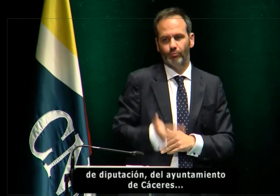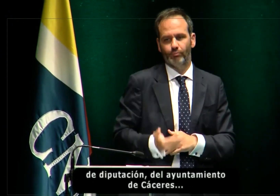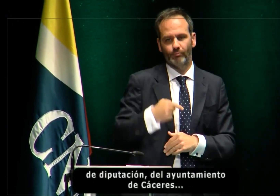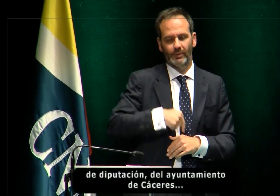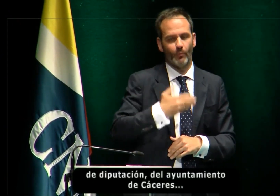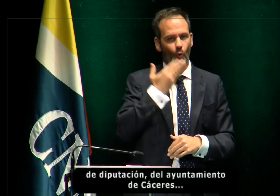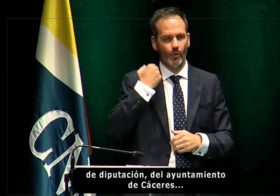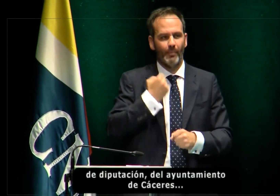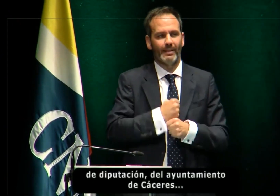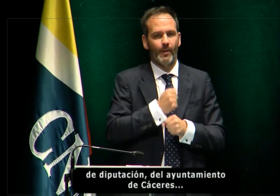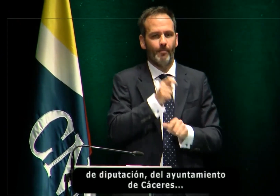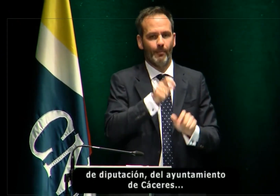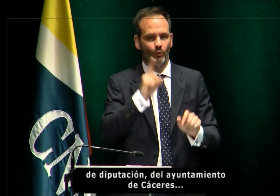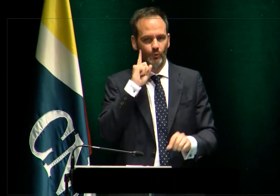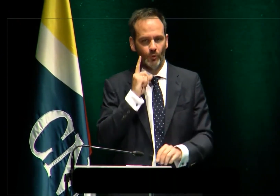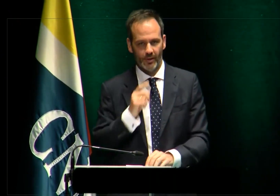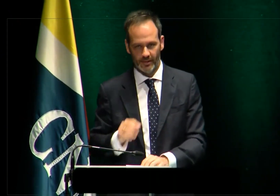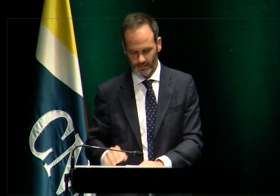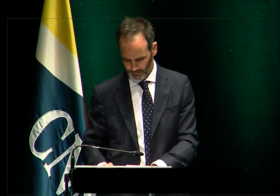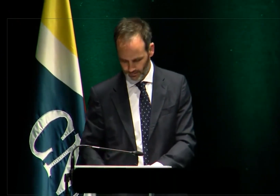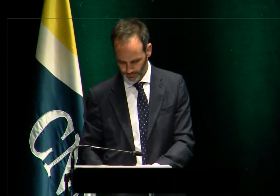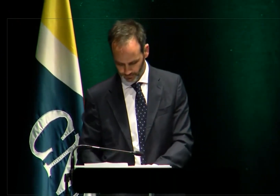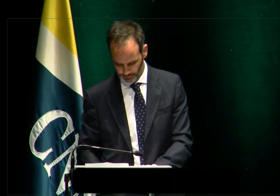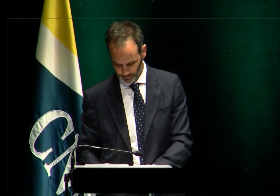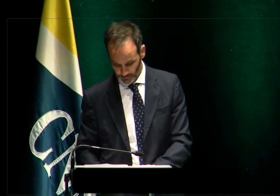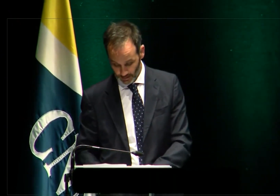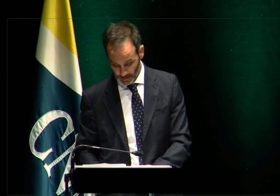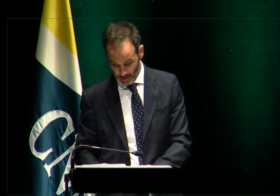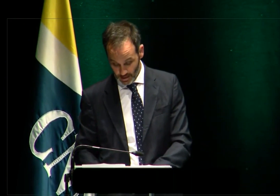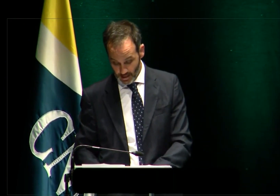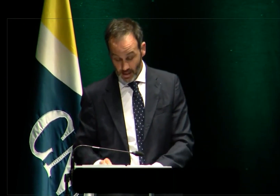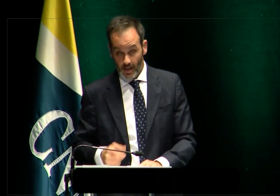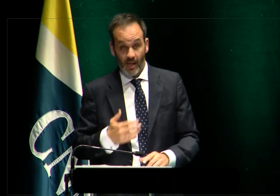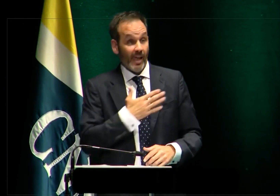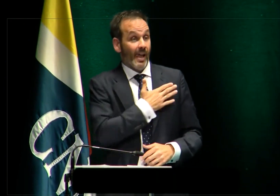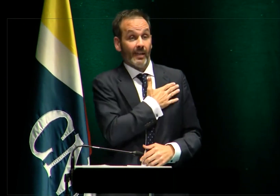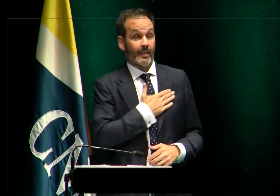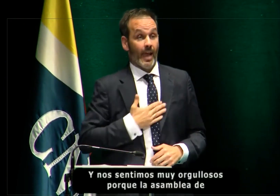también, y para nosotros sin ese apoyo no hubiese sido posible.